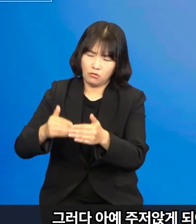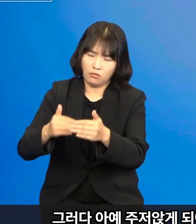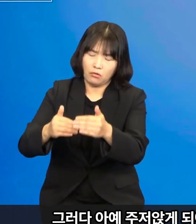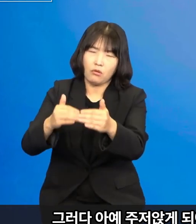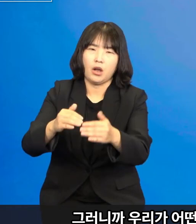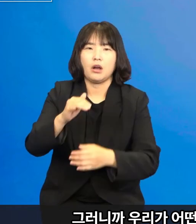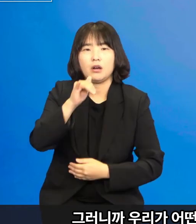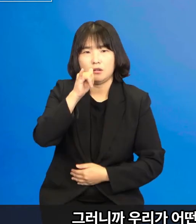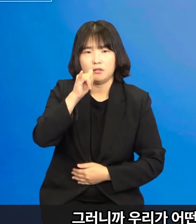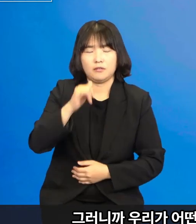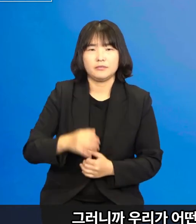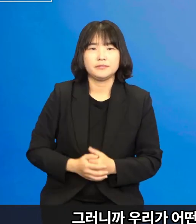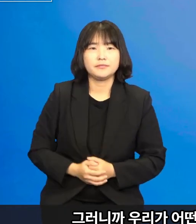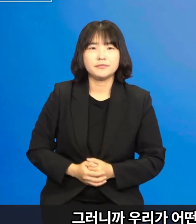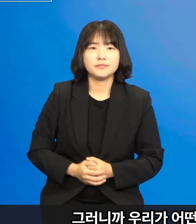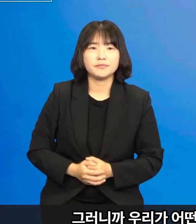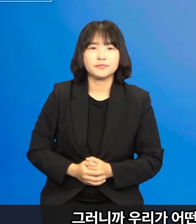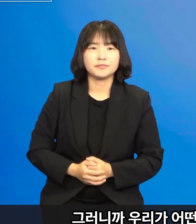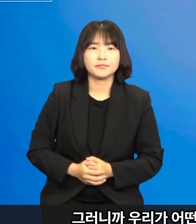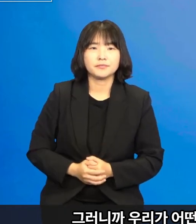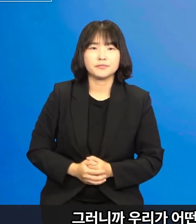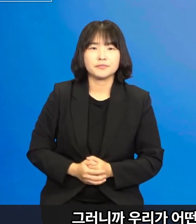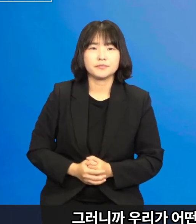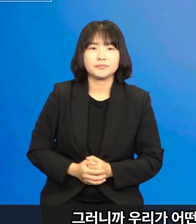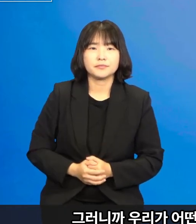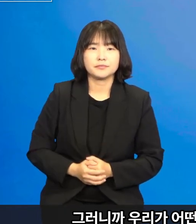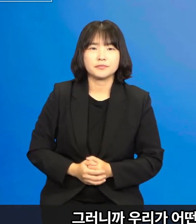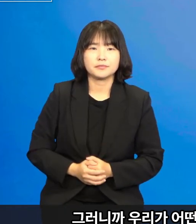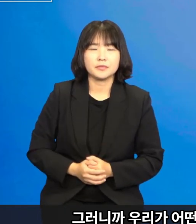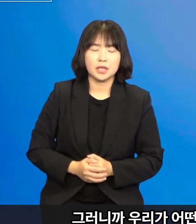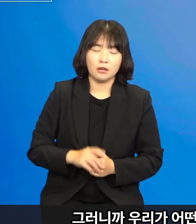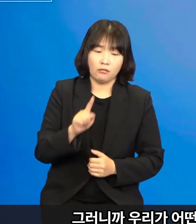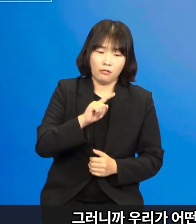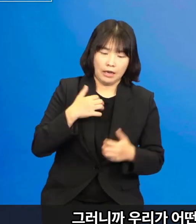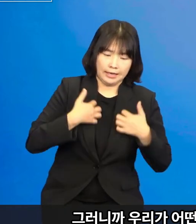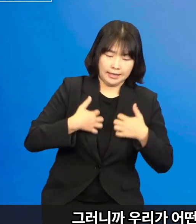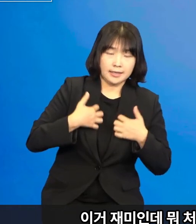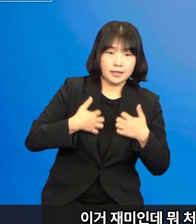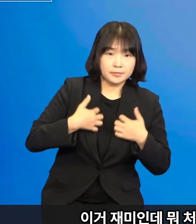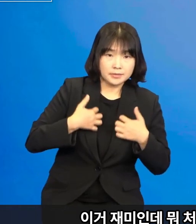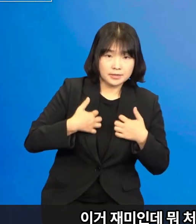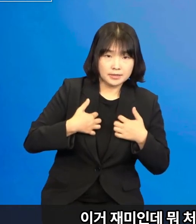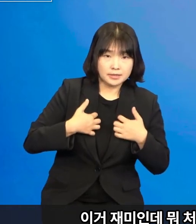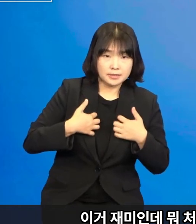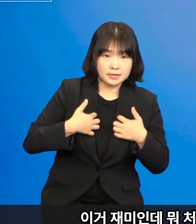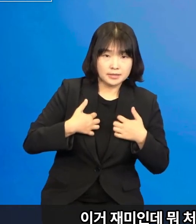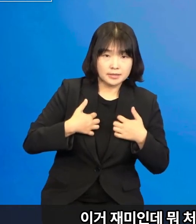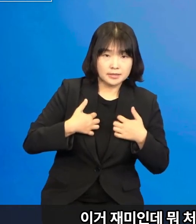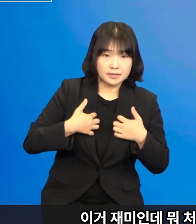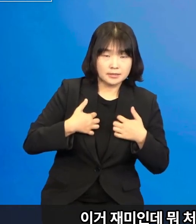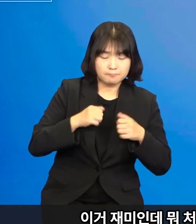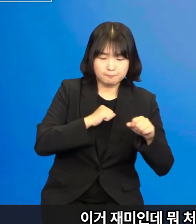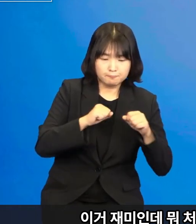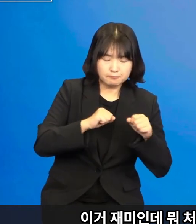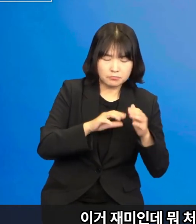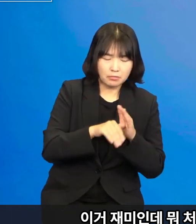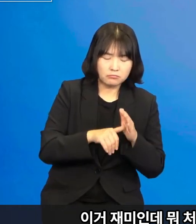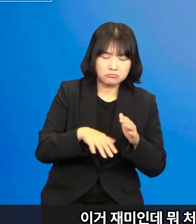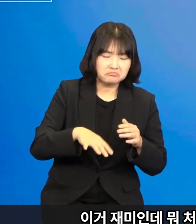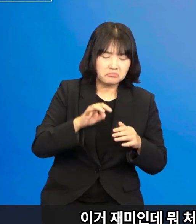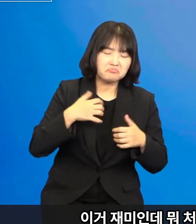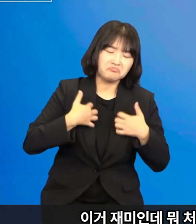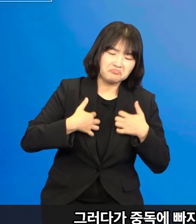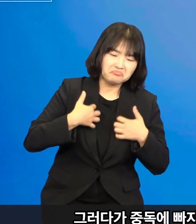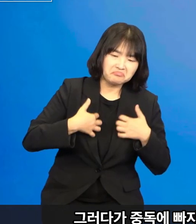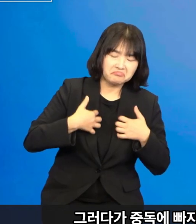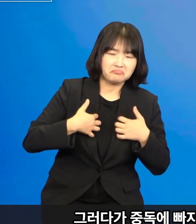겪는다는 것이죠. 그러니까 우리가 어떤 것을 재미로 한다고 했을 때도 이건 재미인데 뭐. 여러분, 처음에 시작은 다 그런